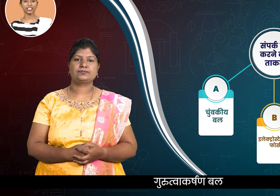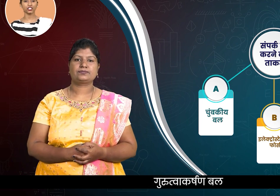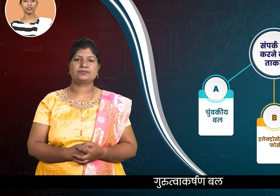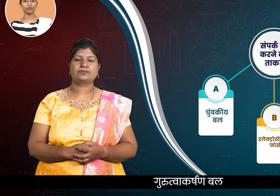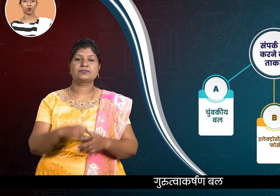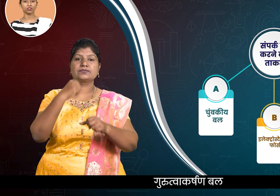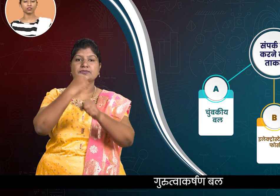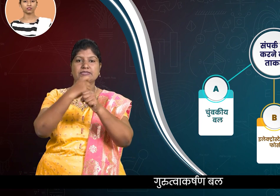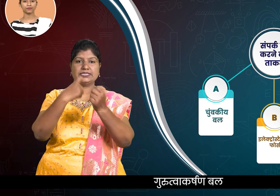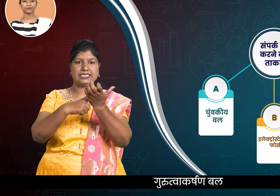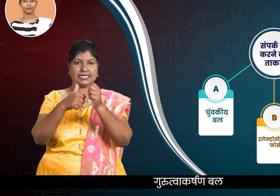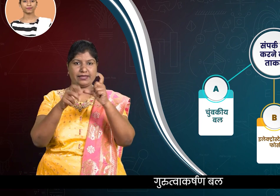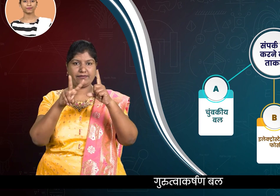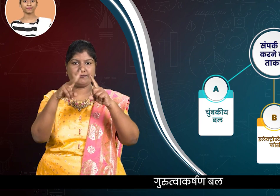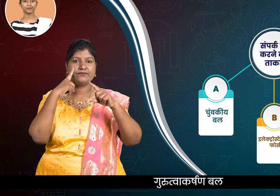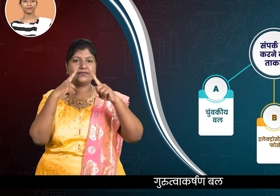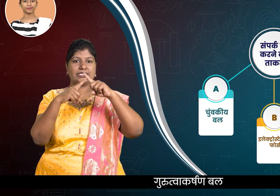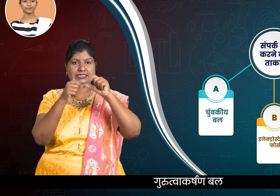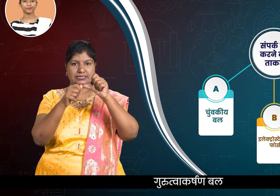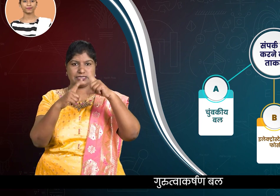तीसरा, गुरुत्वाकर्षण बल।